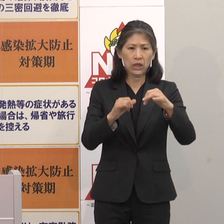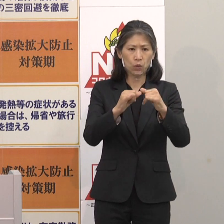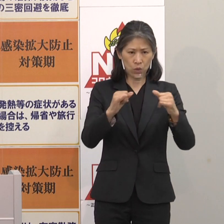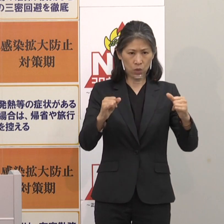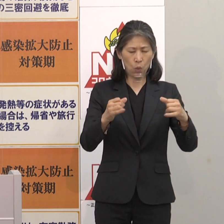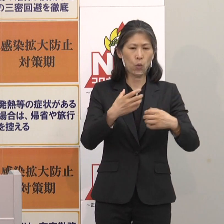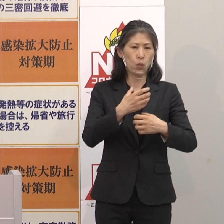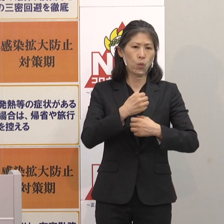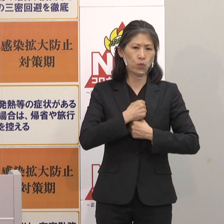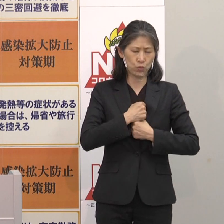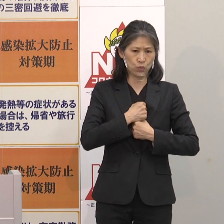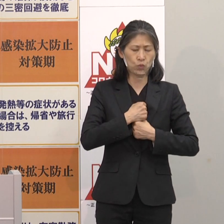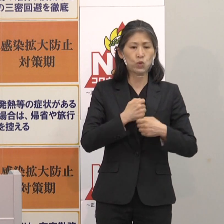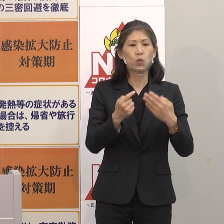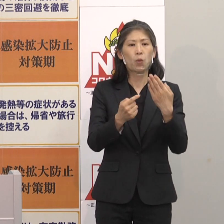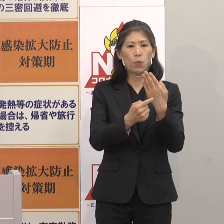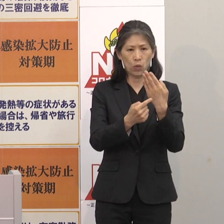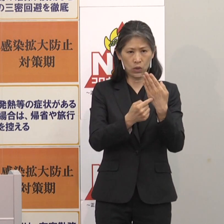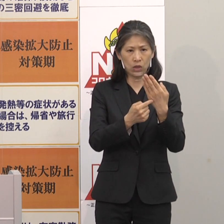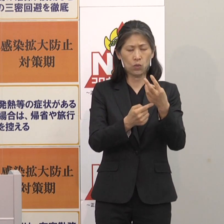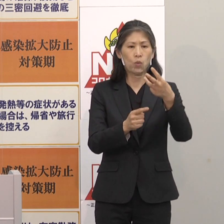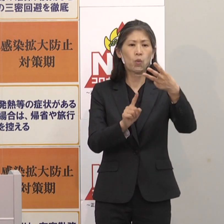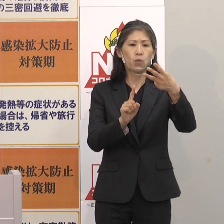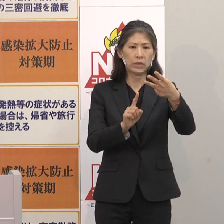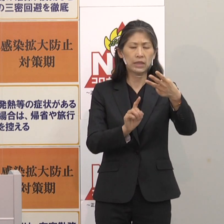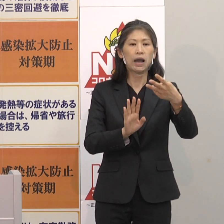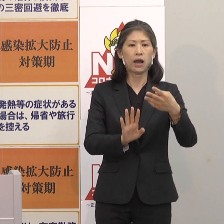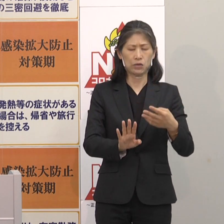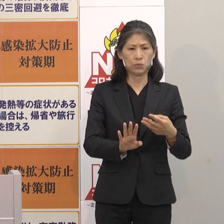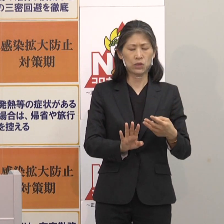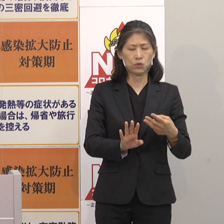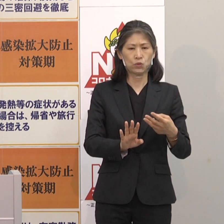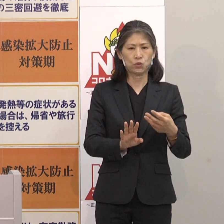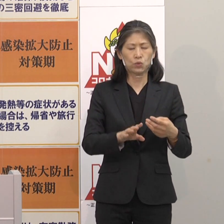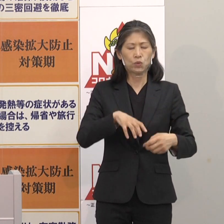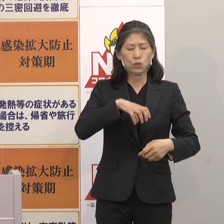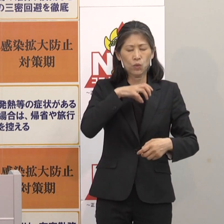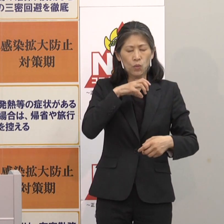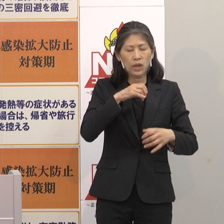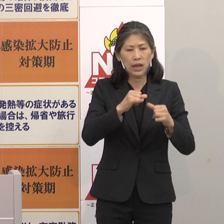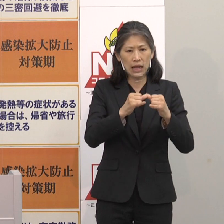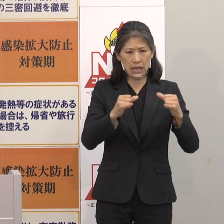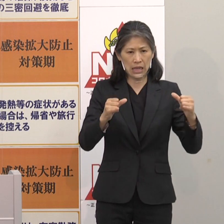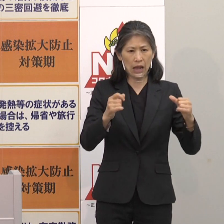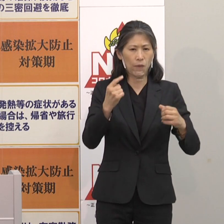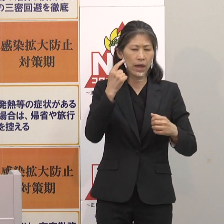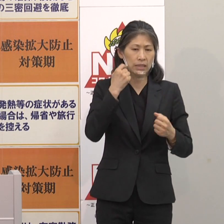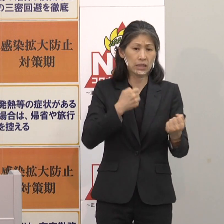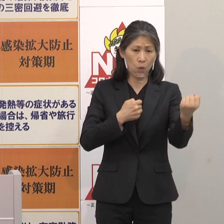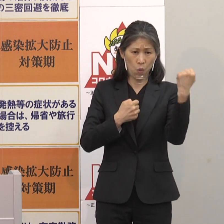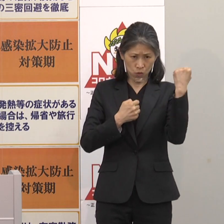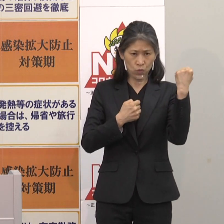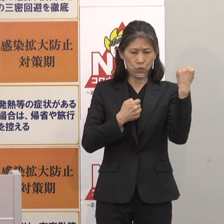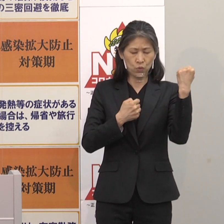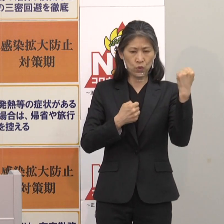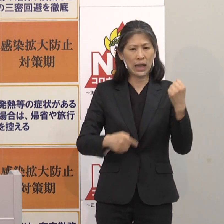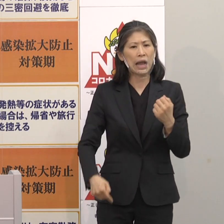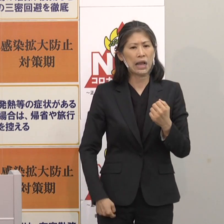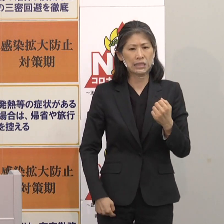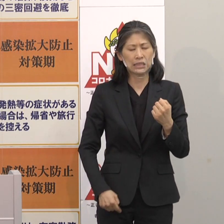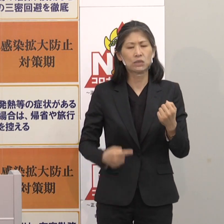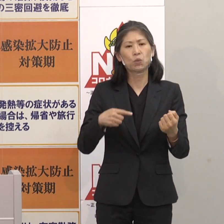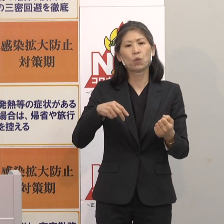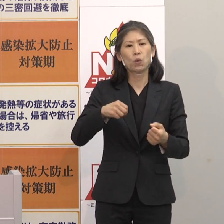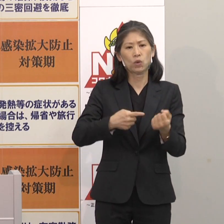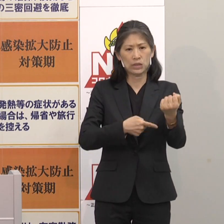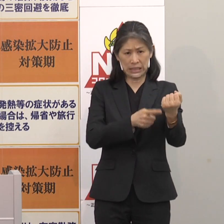でありますが、ポイント3点ありまして、年齢を重ねるとどうしても視力、反射神経、脚力などが低下